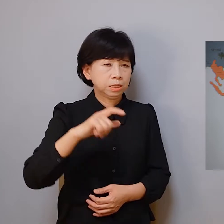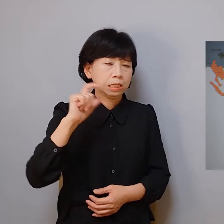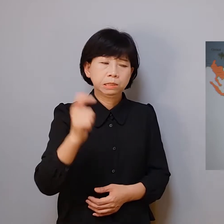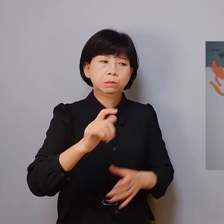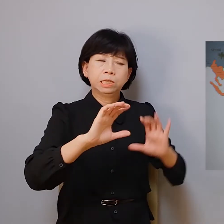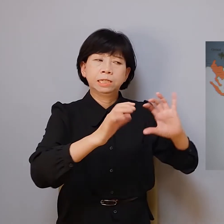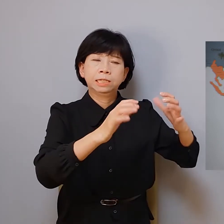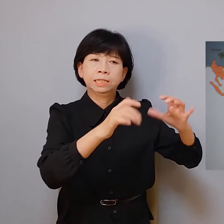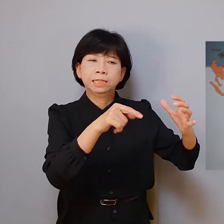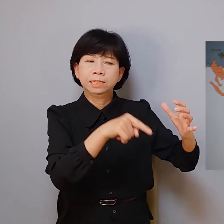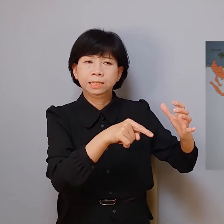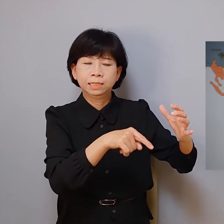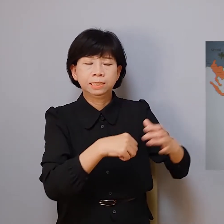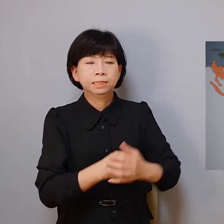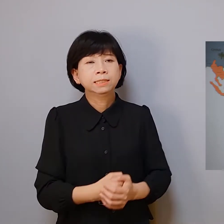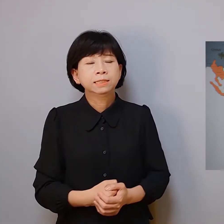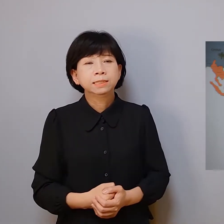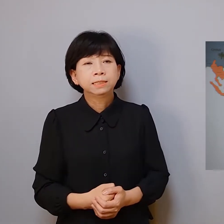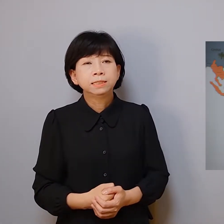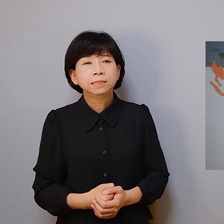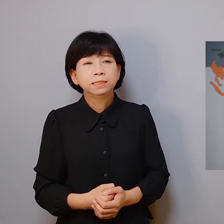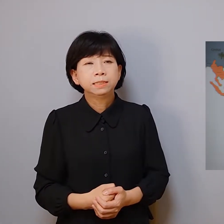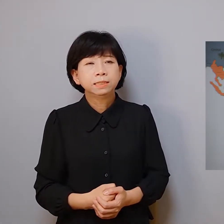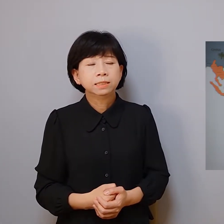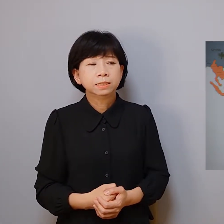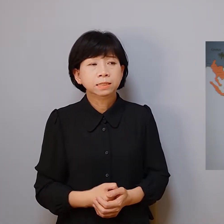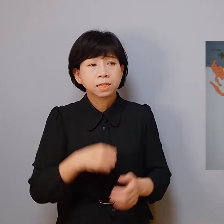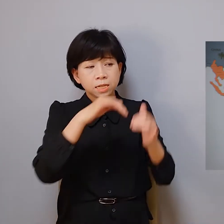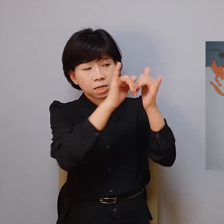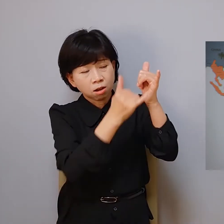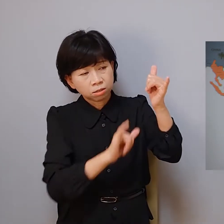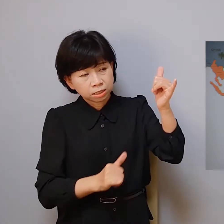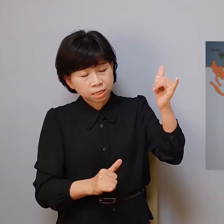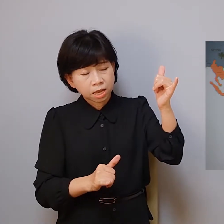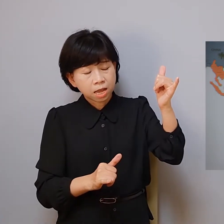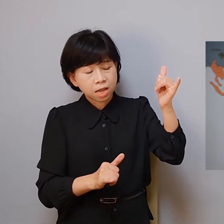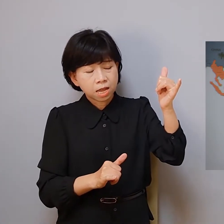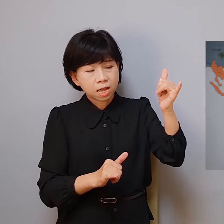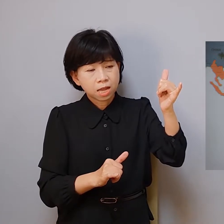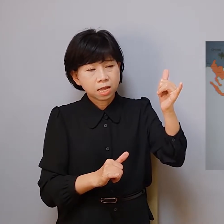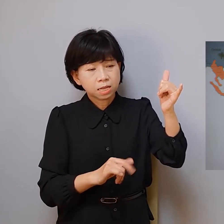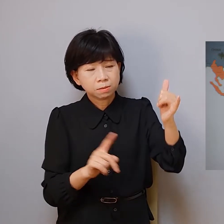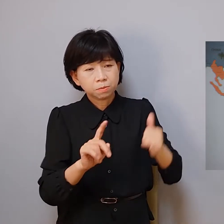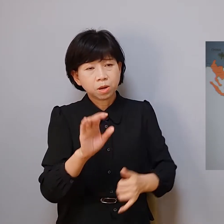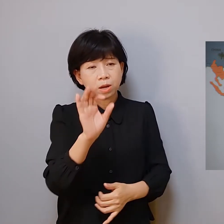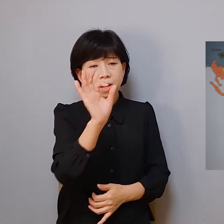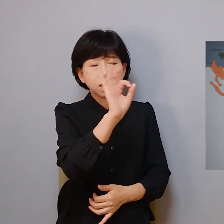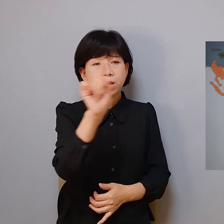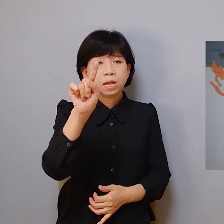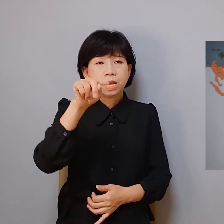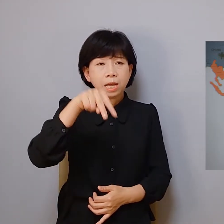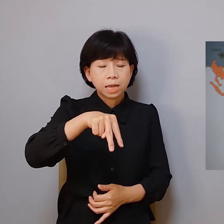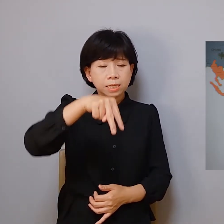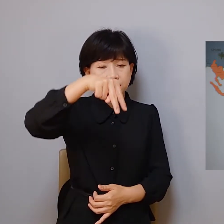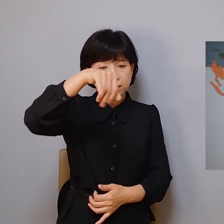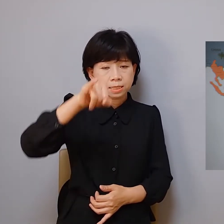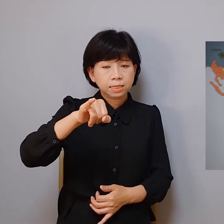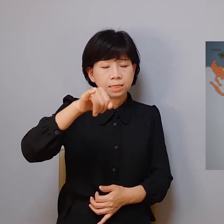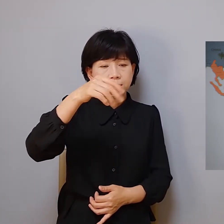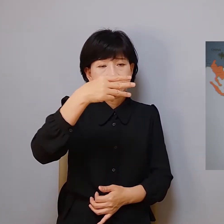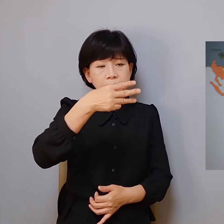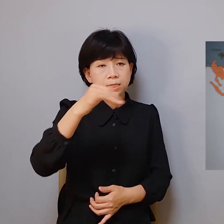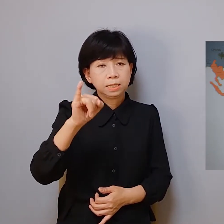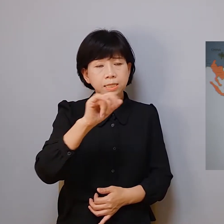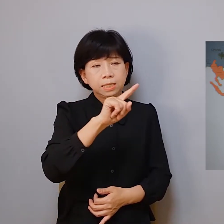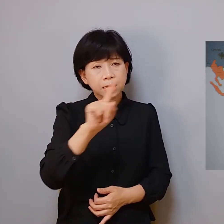있었습니다. 성경엔 아수르, 우리 역사책에 보면은 아시리아라고 하는 같은